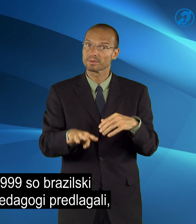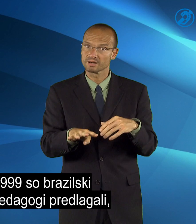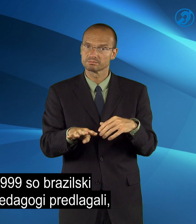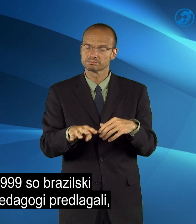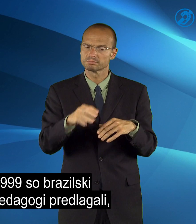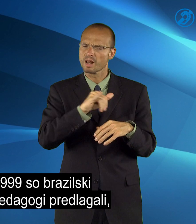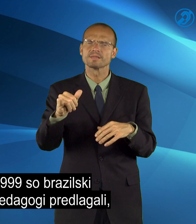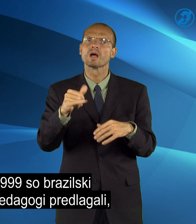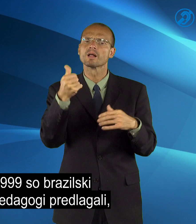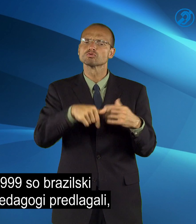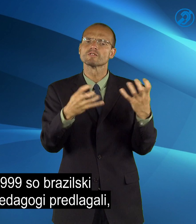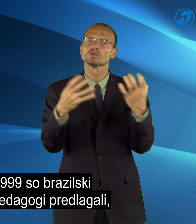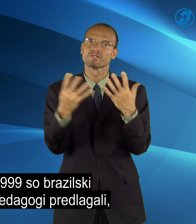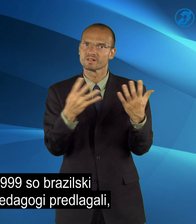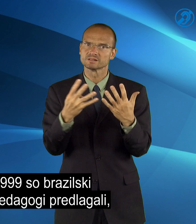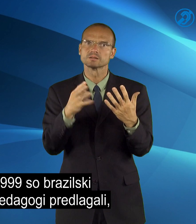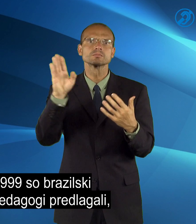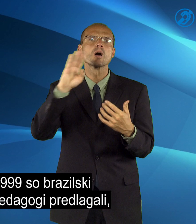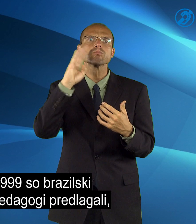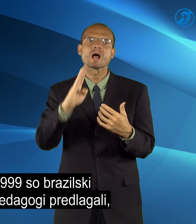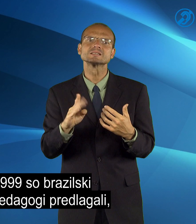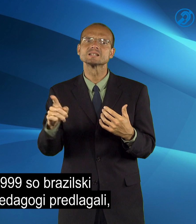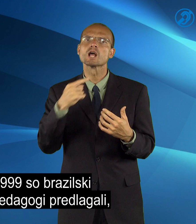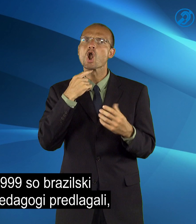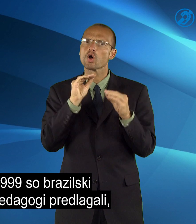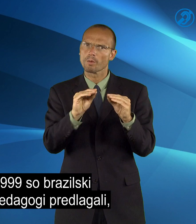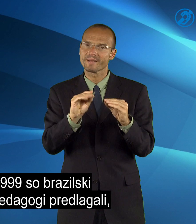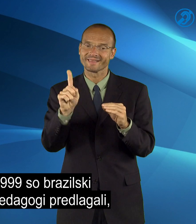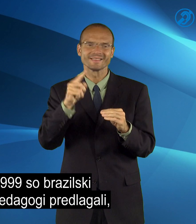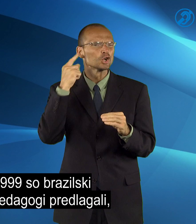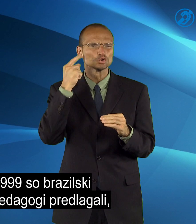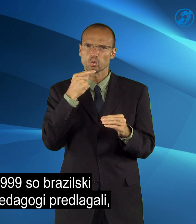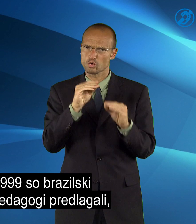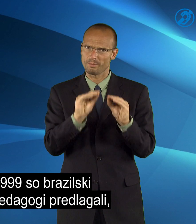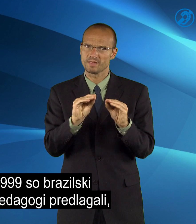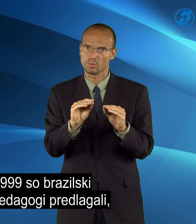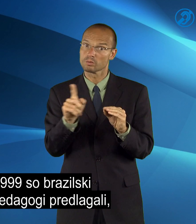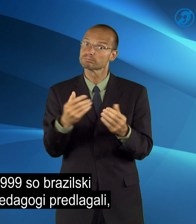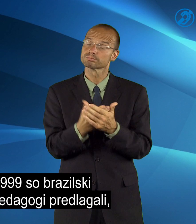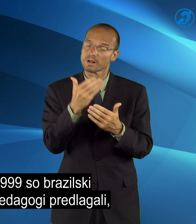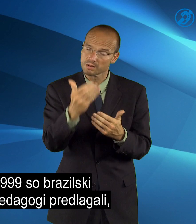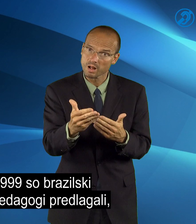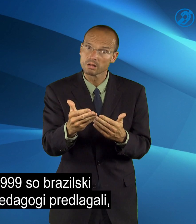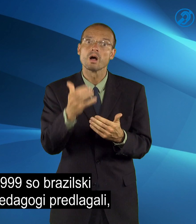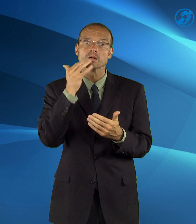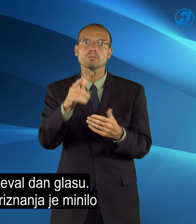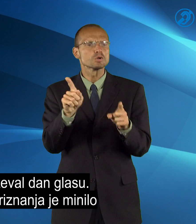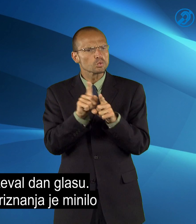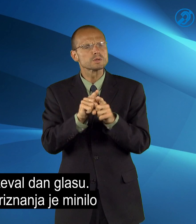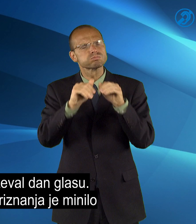Aprila leta 1999 so brazilski logopedi in surdopedagogi predlagali, da bi se obeleževal